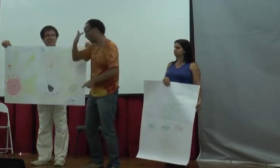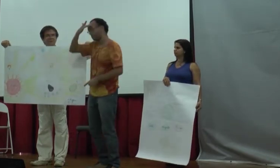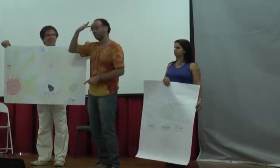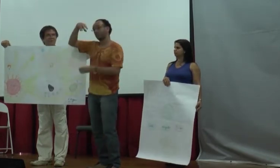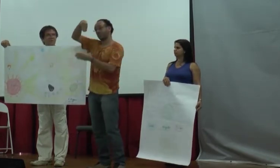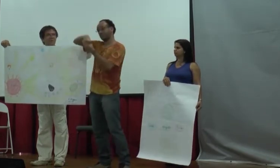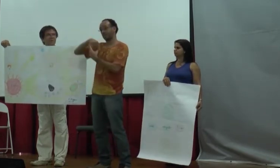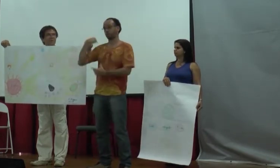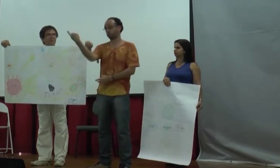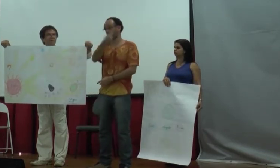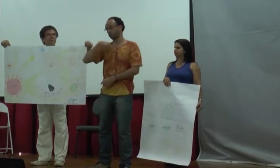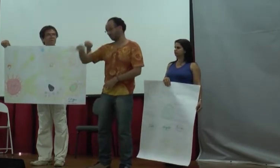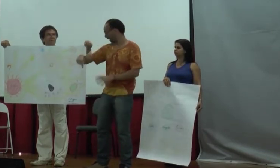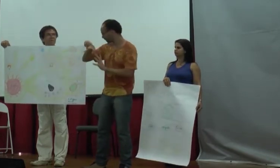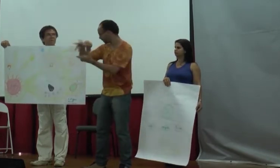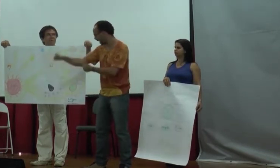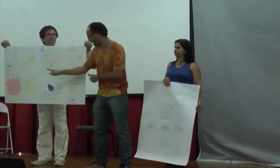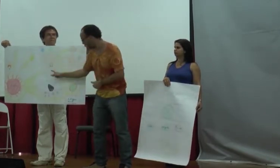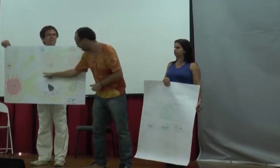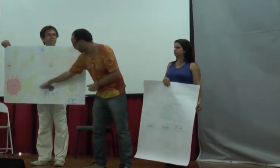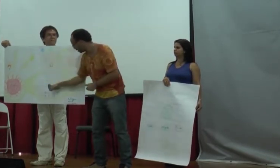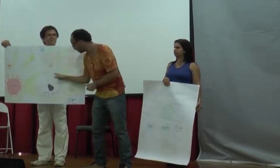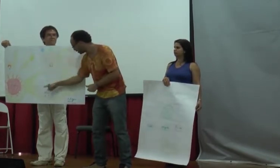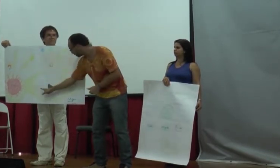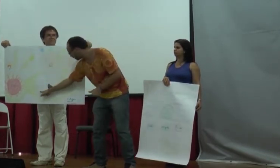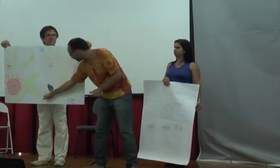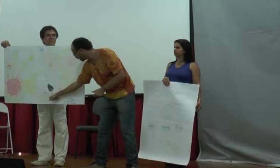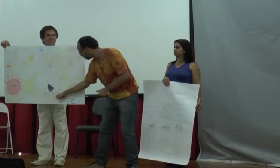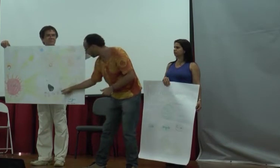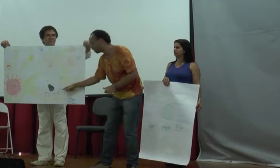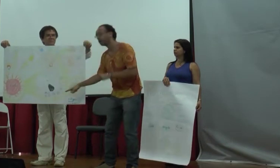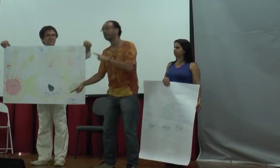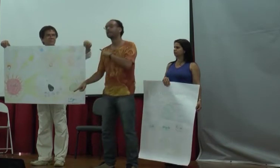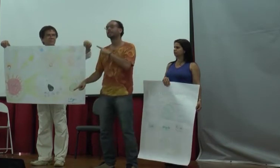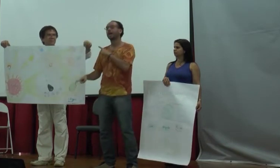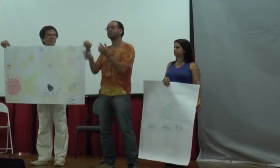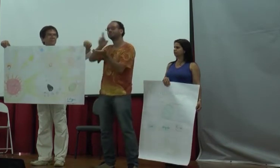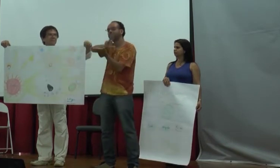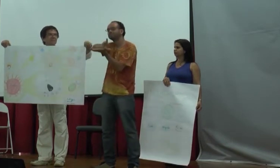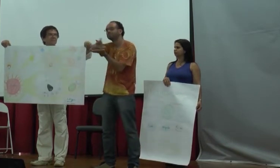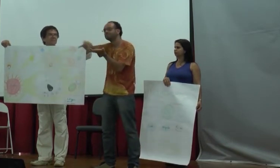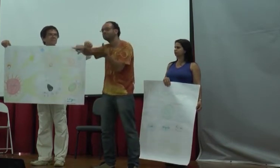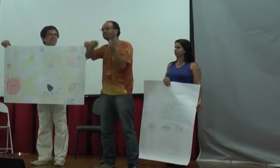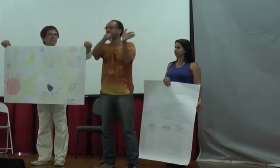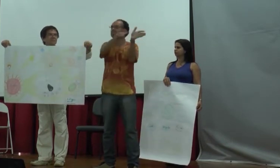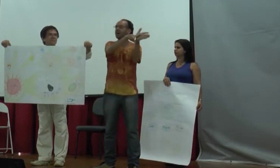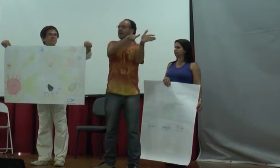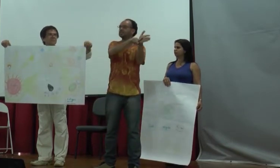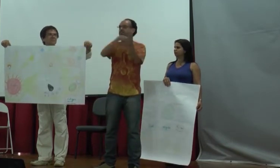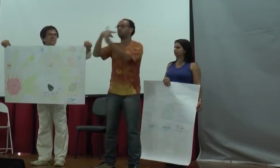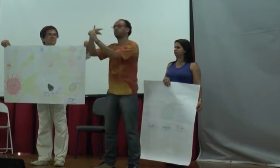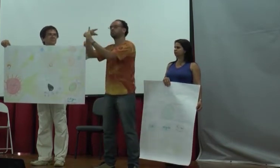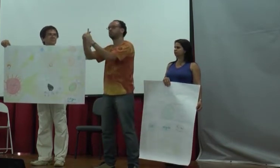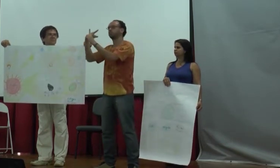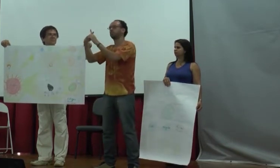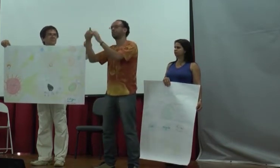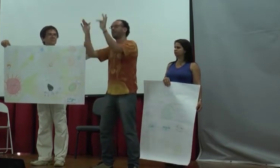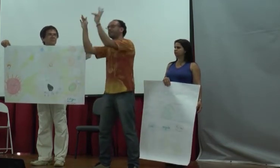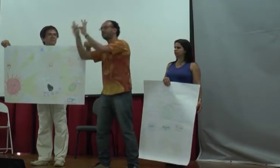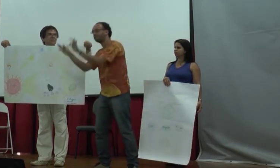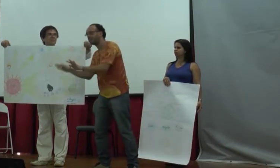amparo para os planetas em evolução. Então aqui está a Terra e nós temos